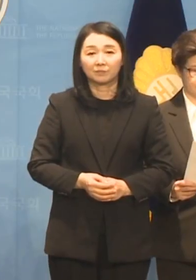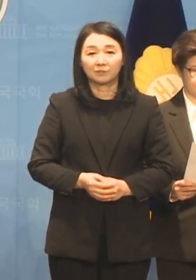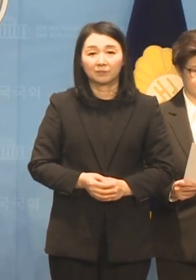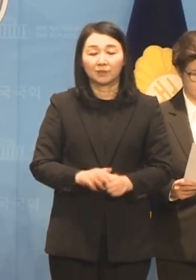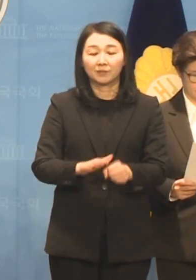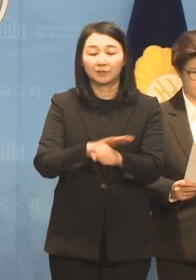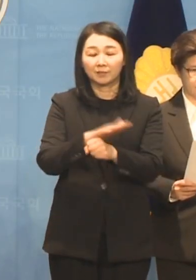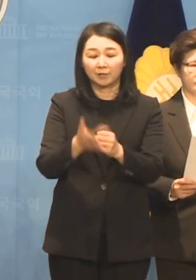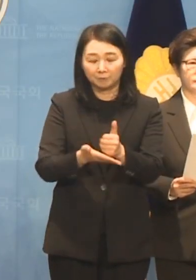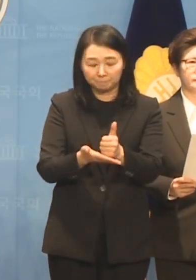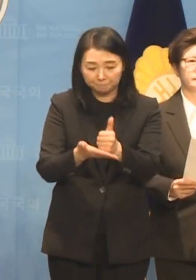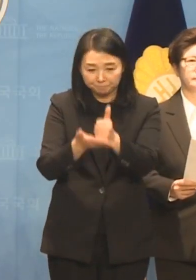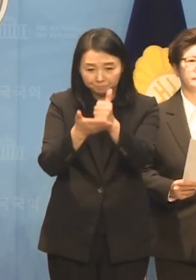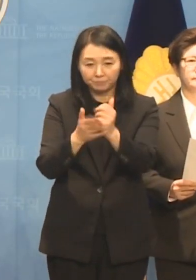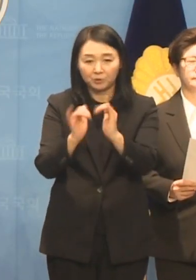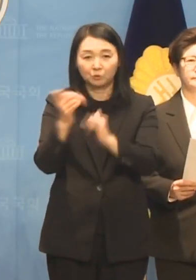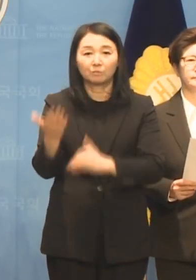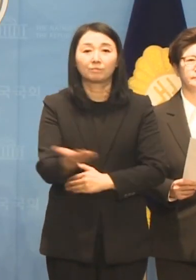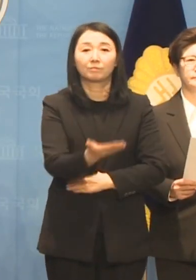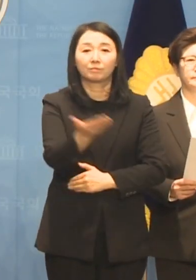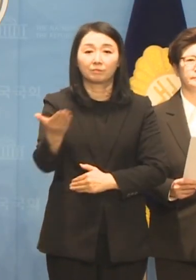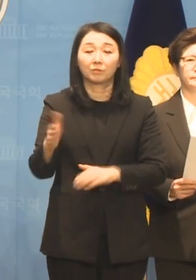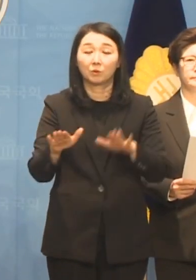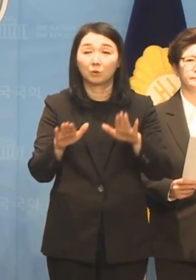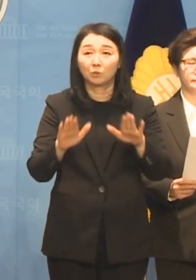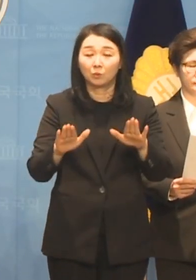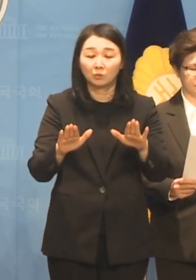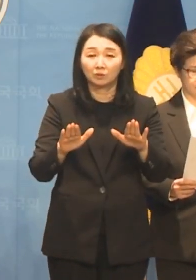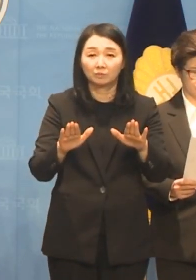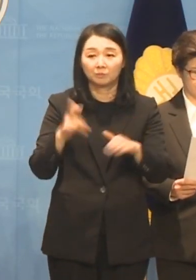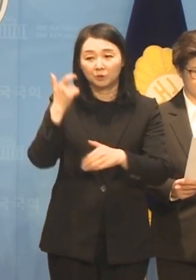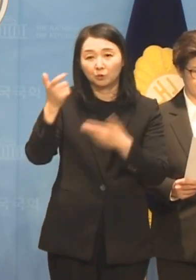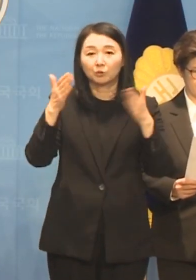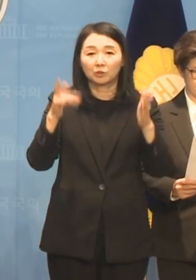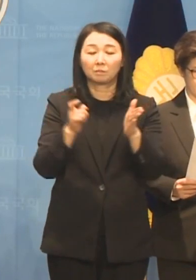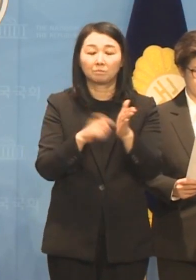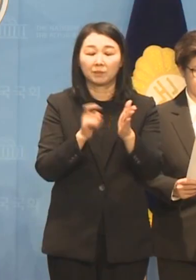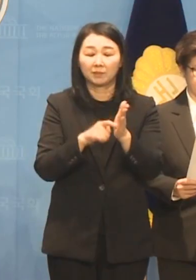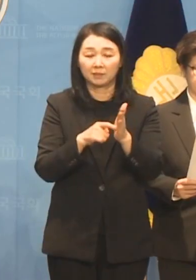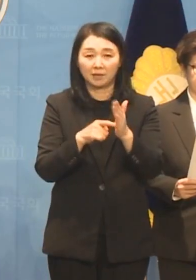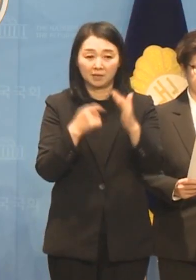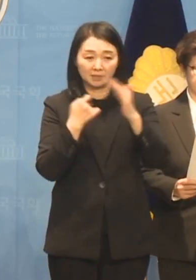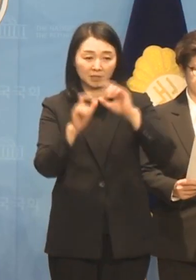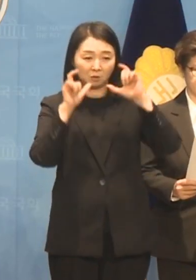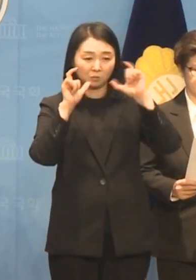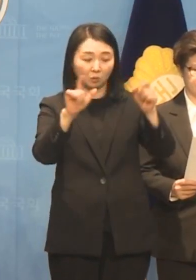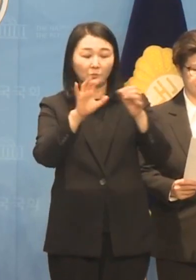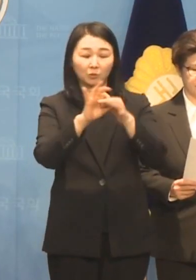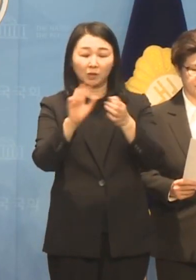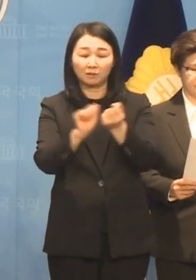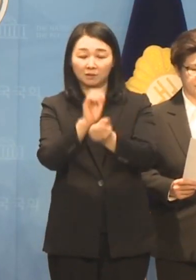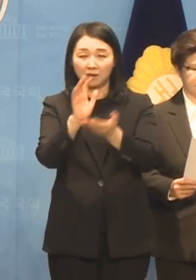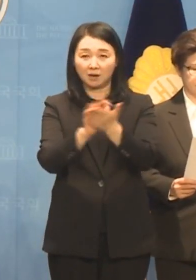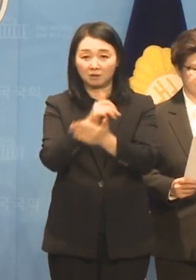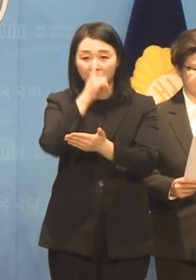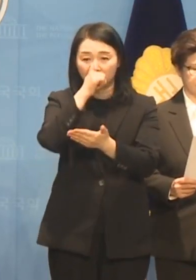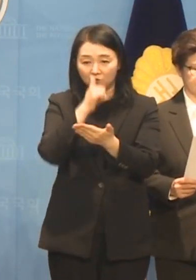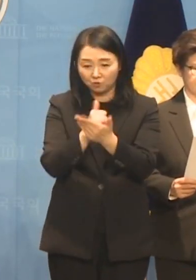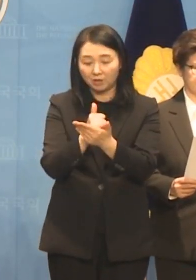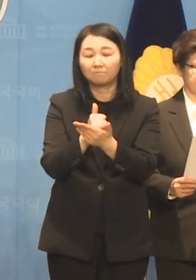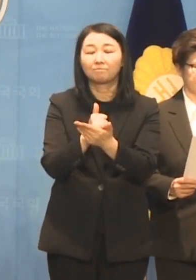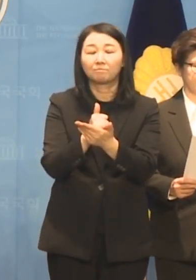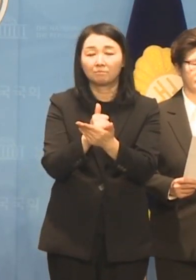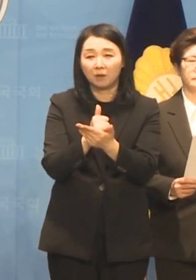사랑하고 존경하는 국민 여러분, 오늘 60일간의 비상계엄 선포를 통한 내란 혐의 진상규명